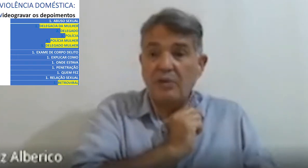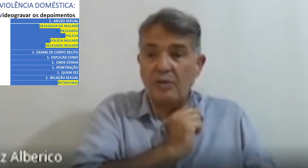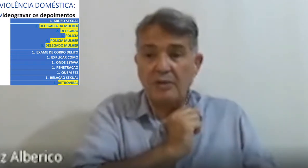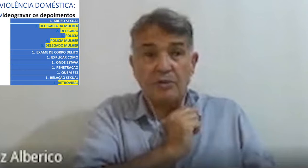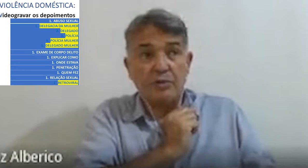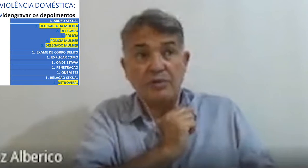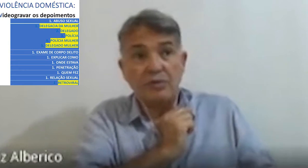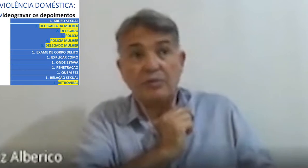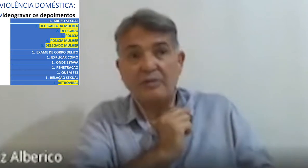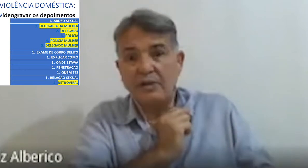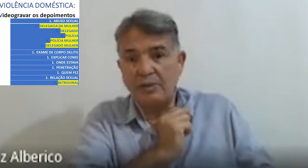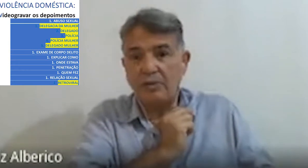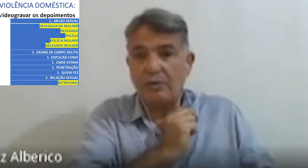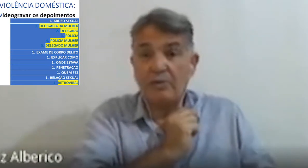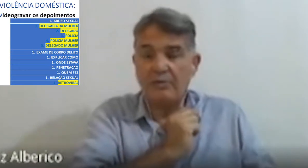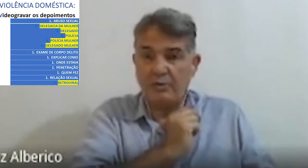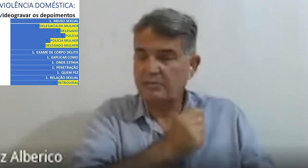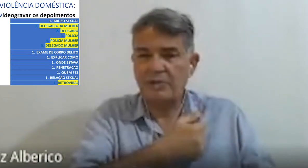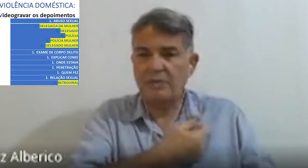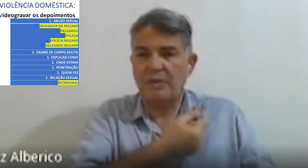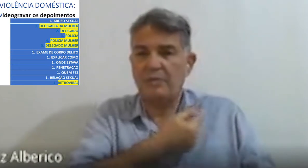gola, se eu não tiver com a gola, ou o que for, não tem problema.